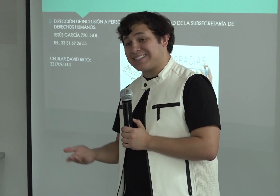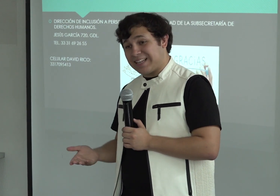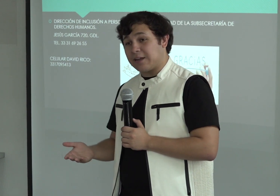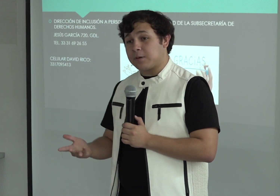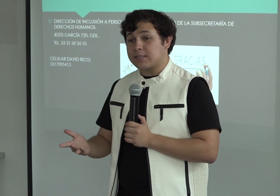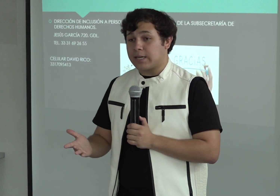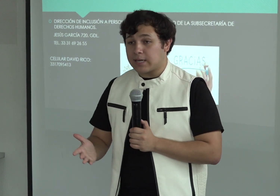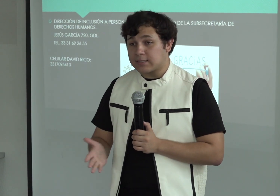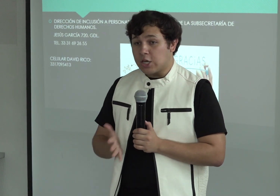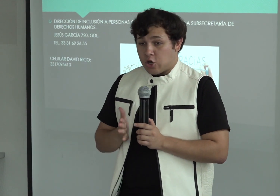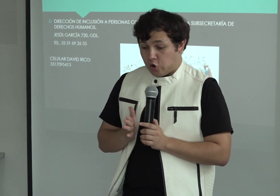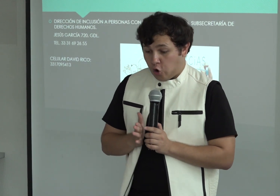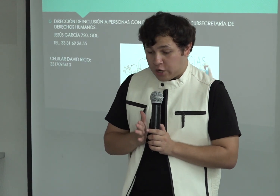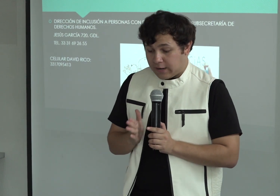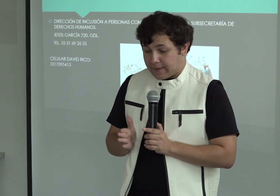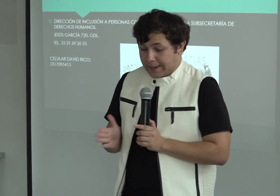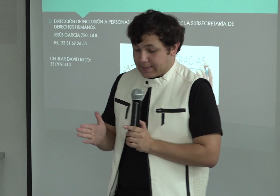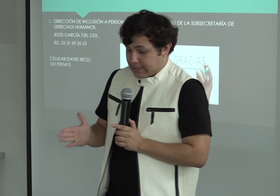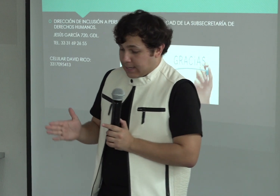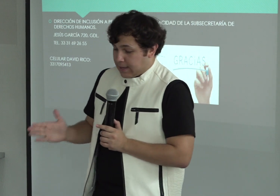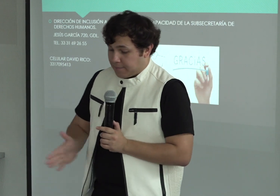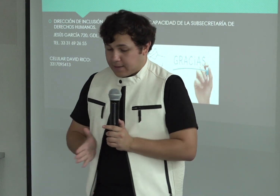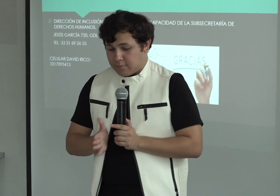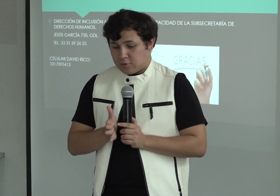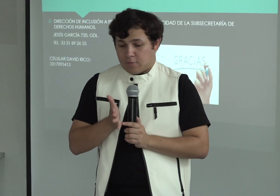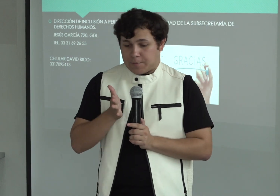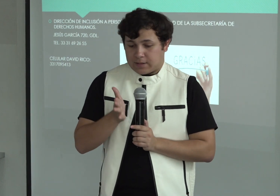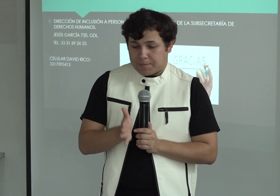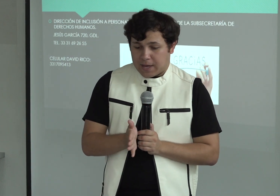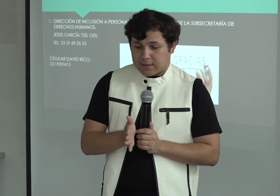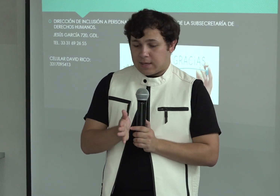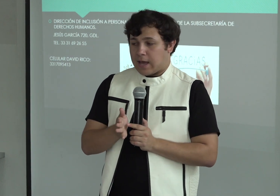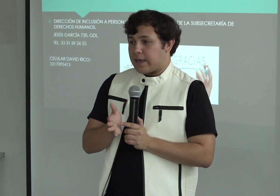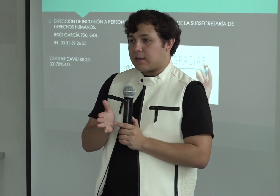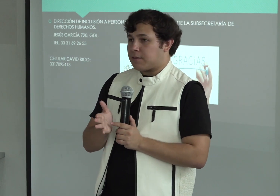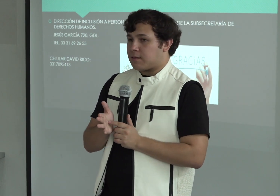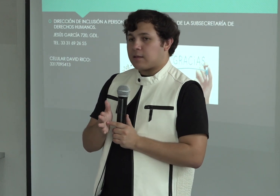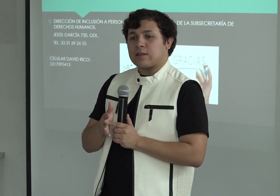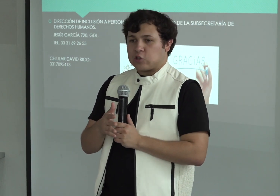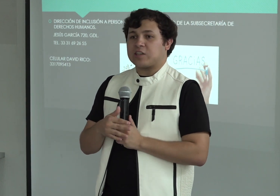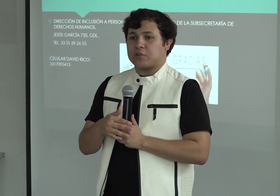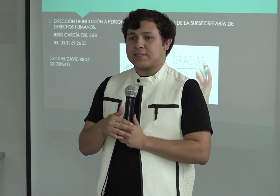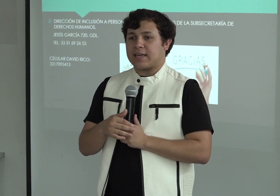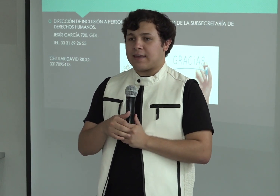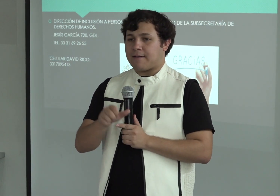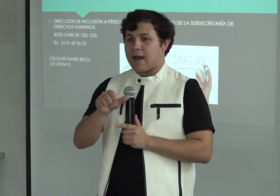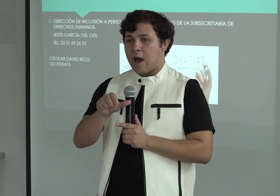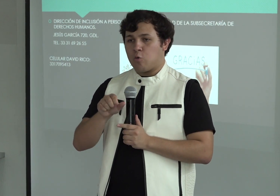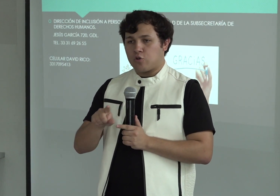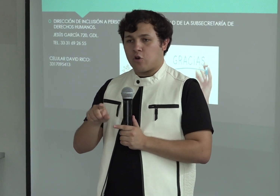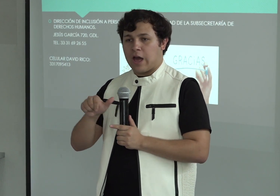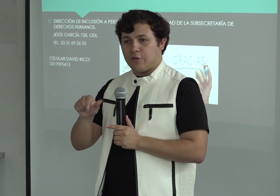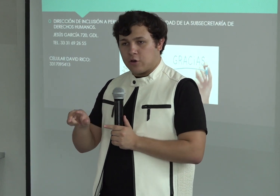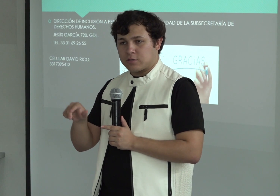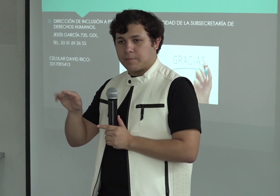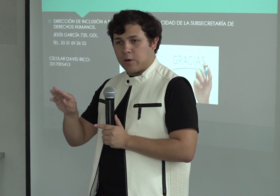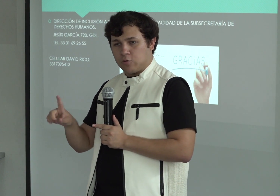de lengua de señas con niveles. Empezamos como principiante, hay asociaciones que lleva A1, A2, B1,